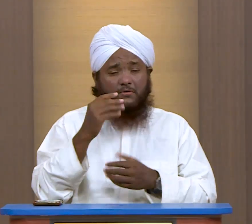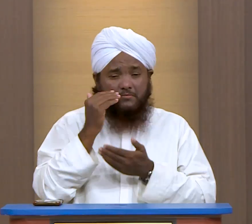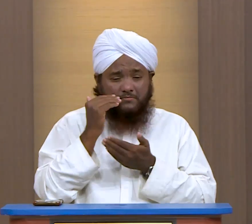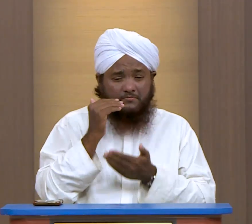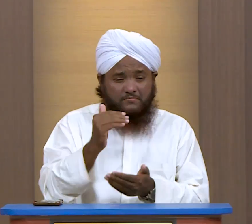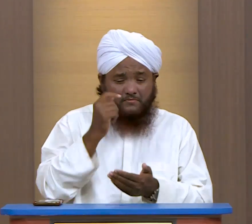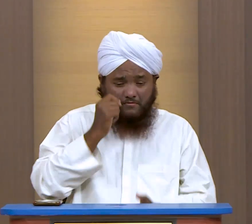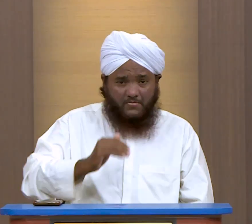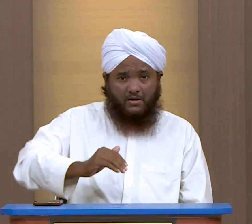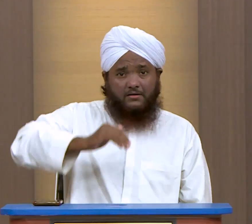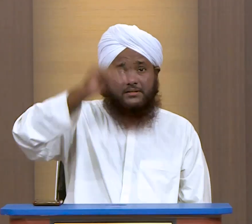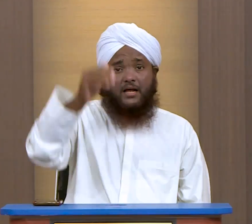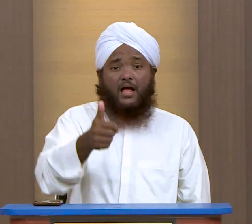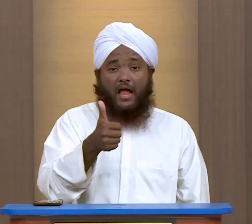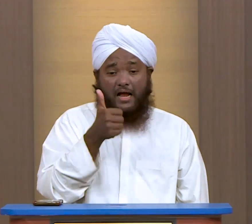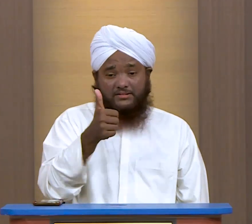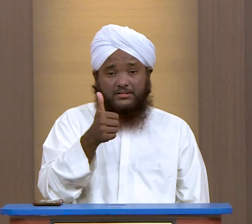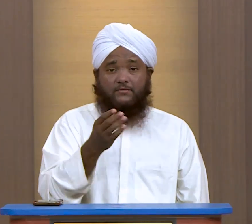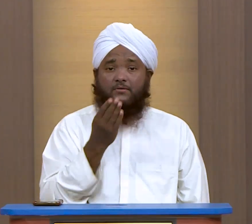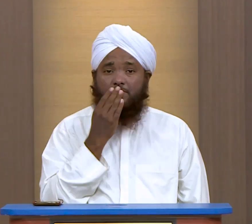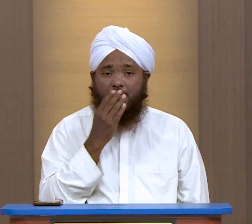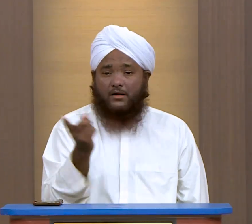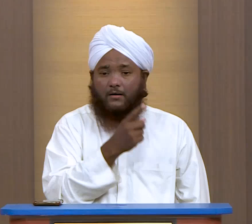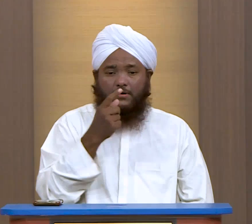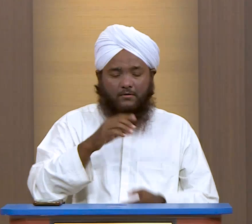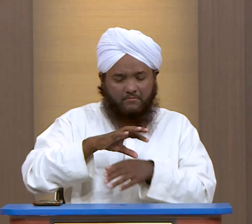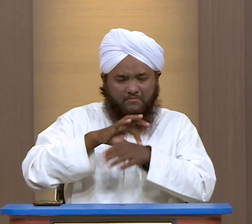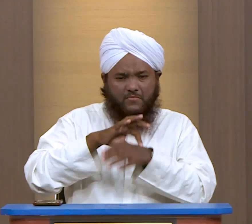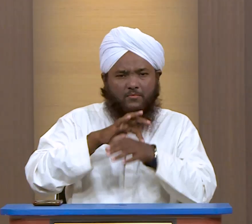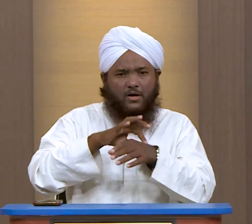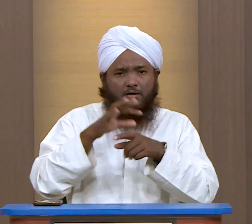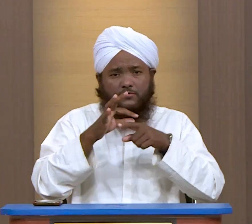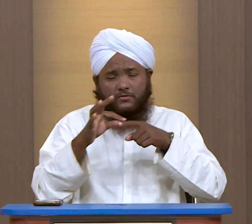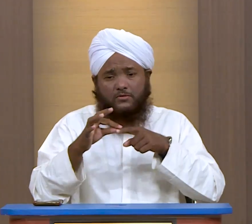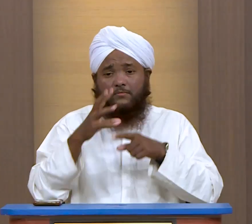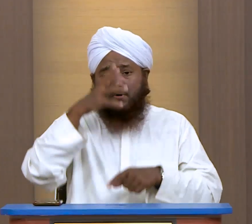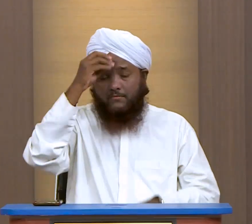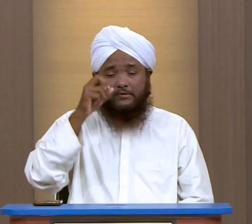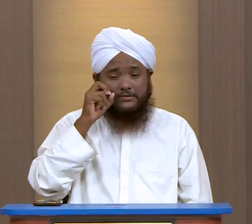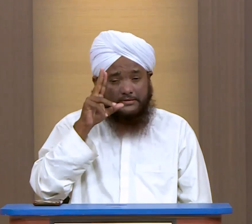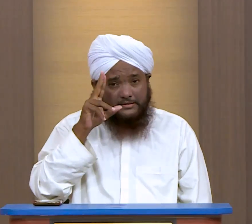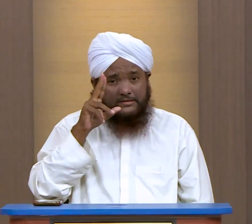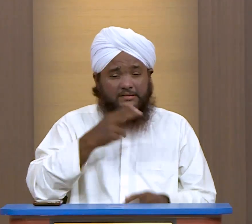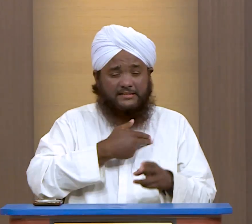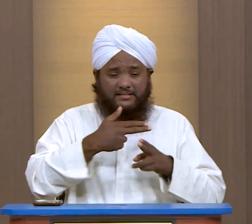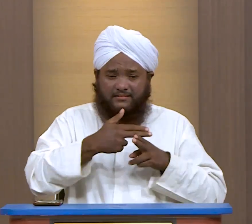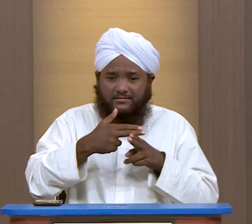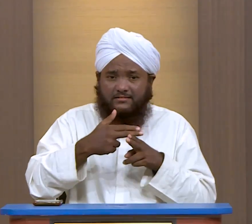بعد ہماری اچھی پرورش کی، کبھی بیمار ہوئے تو ساری رات جاگ کر اپنی نیند کی قربانی دی، ہمیں